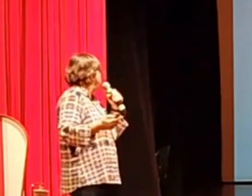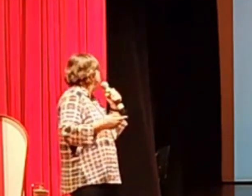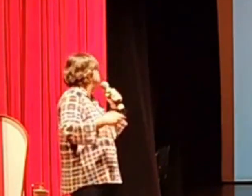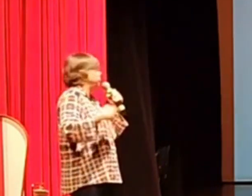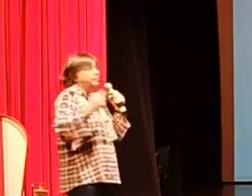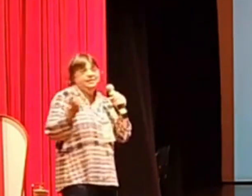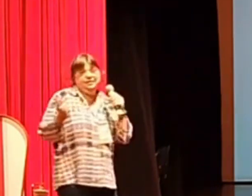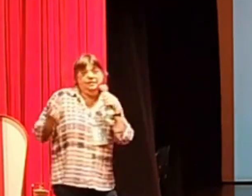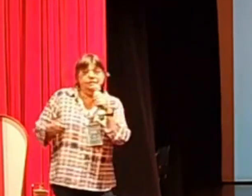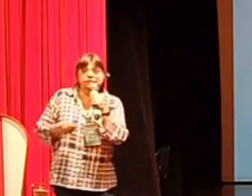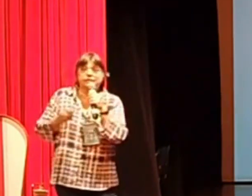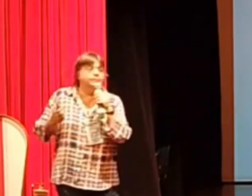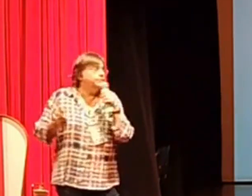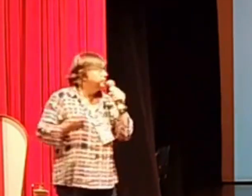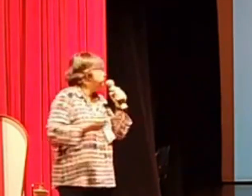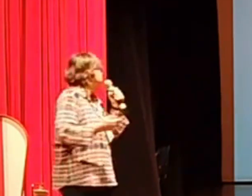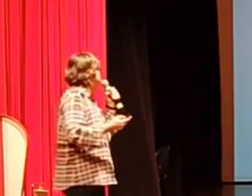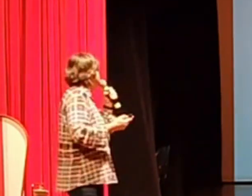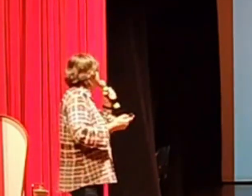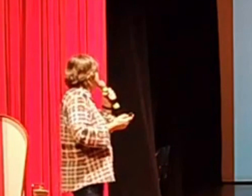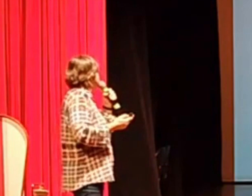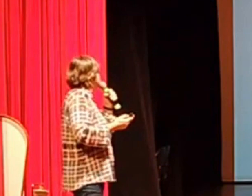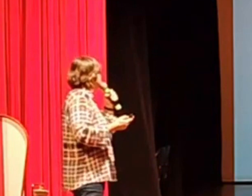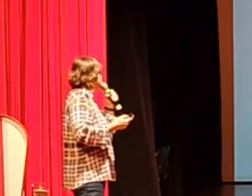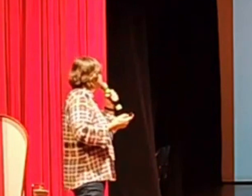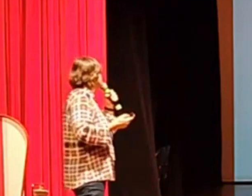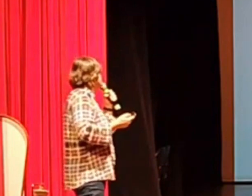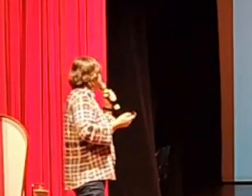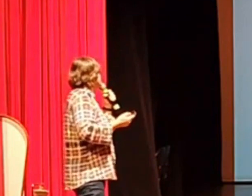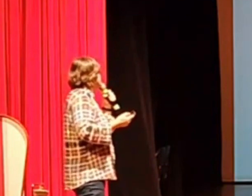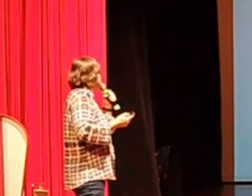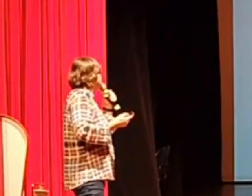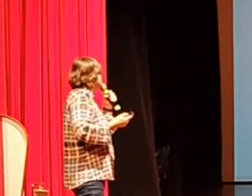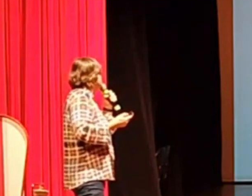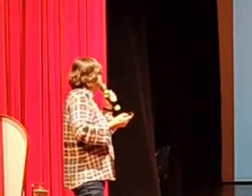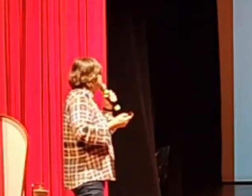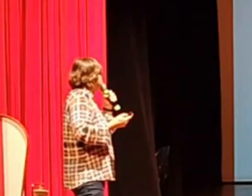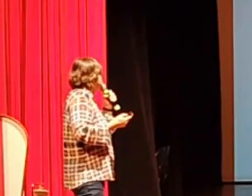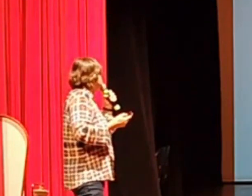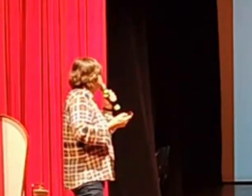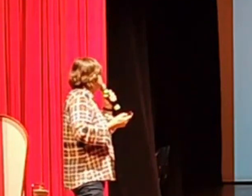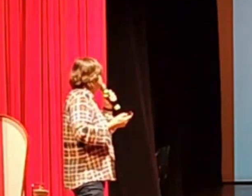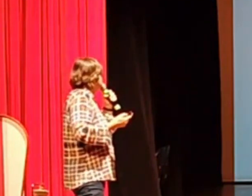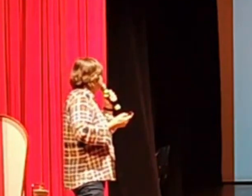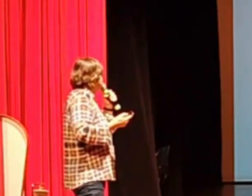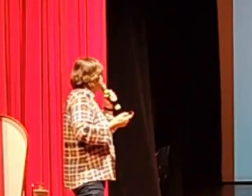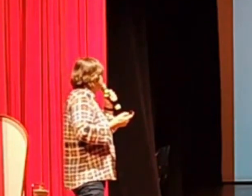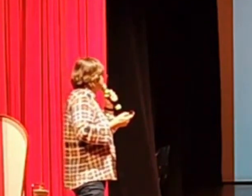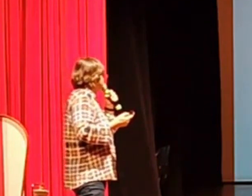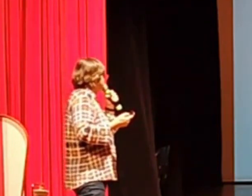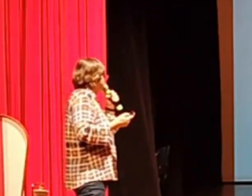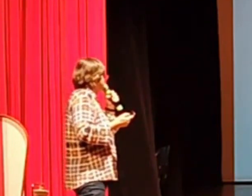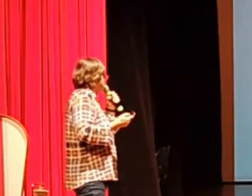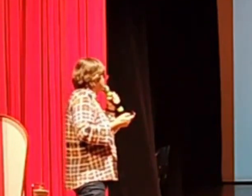Então, eu fiz uma síntese aqui, mas eu acho que tudo isso eu já falei. Né?